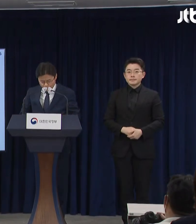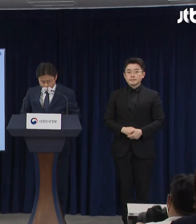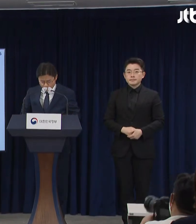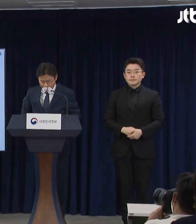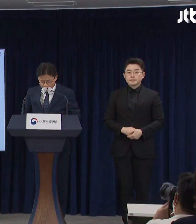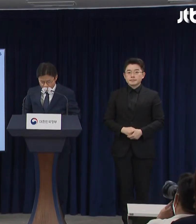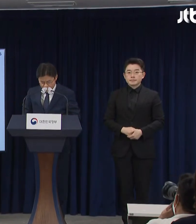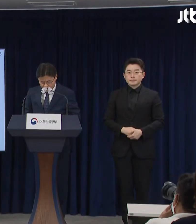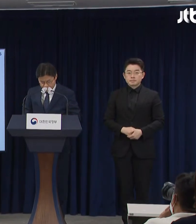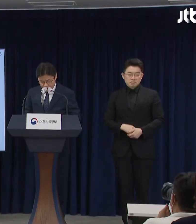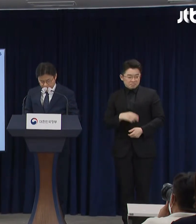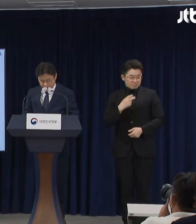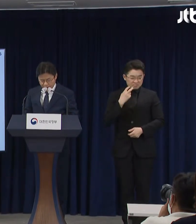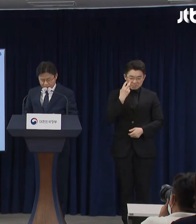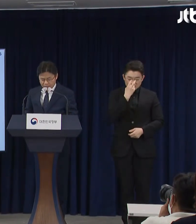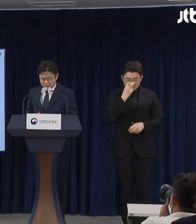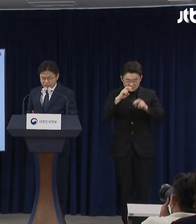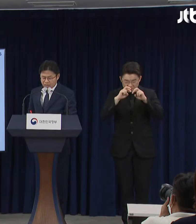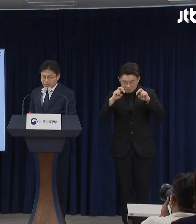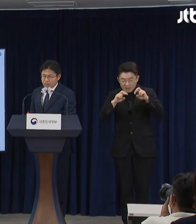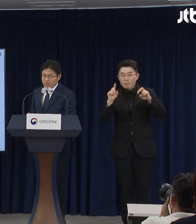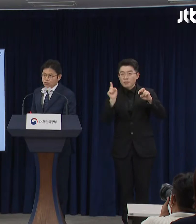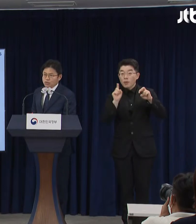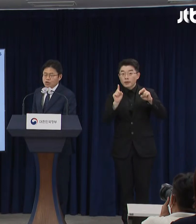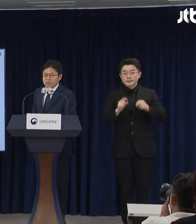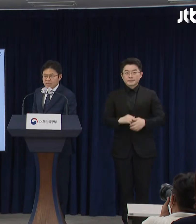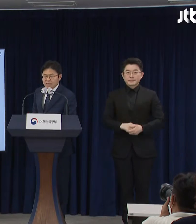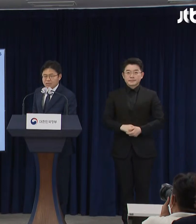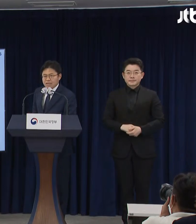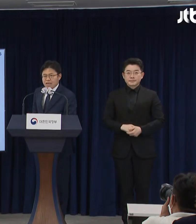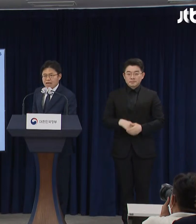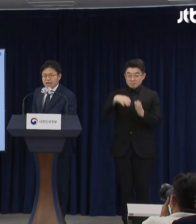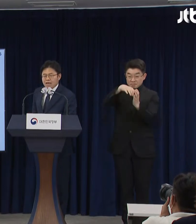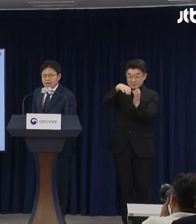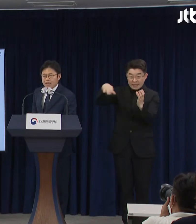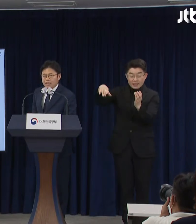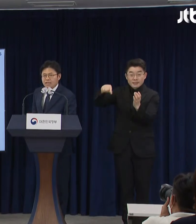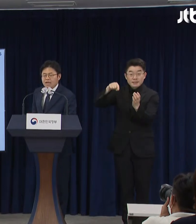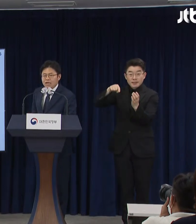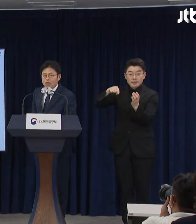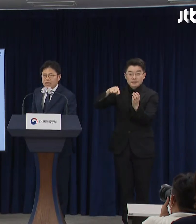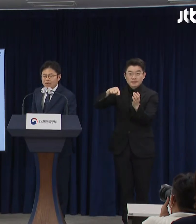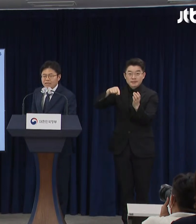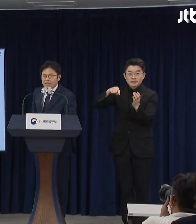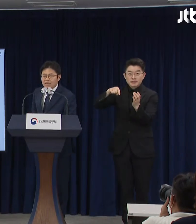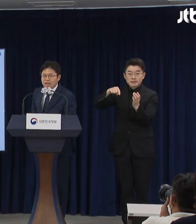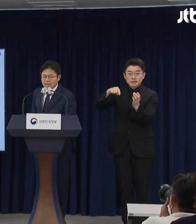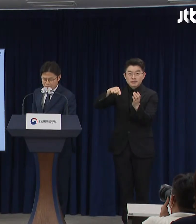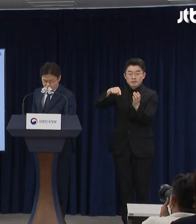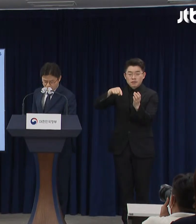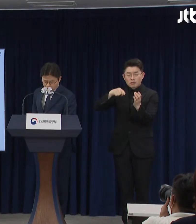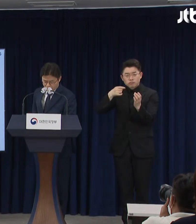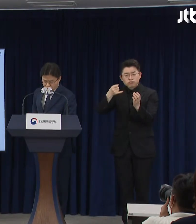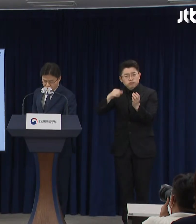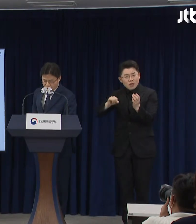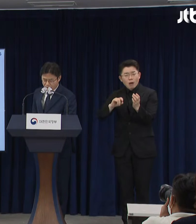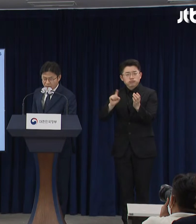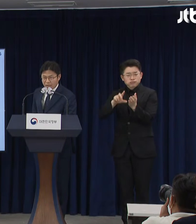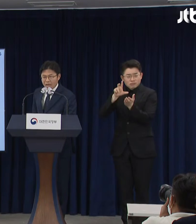저희들의 중점 점검 항목은 이송 설비이기 때문에 이상 상황이 발생을 하게